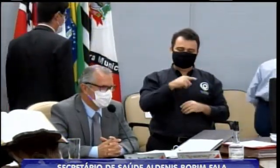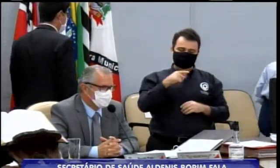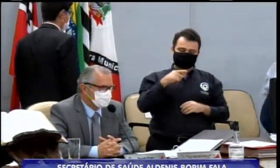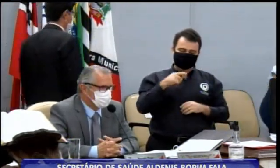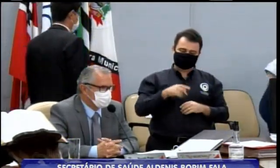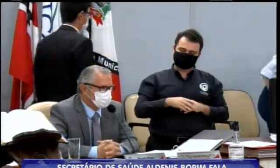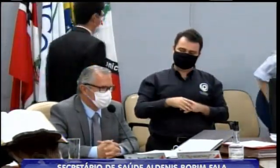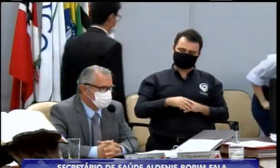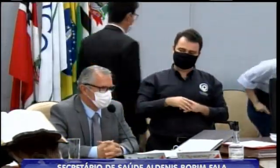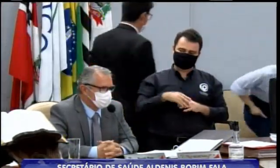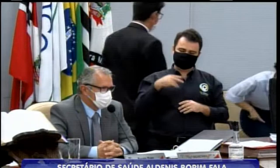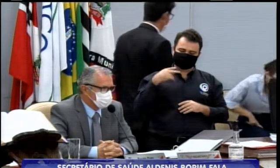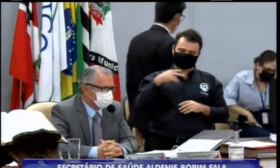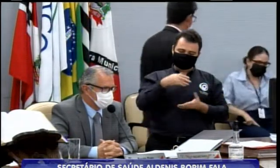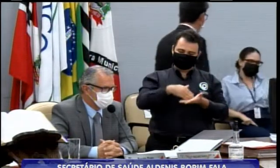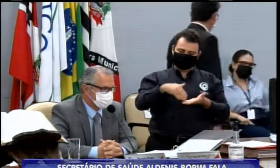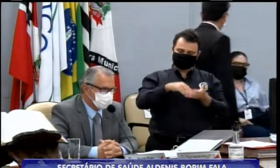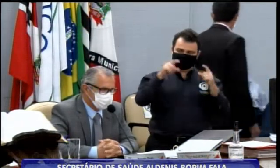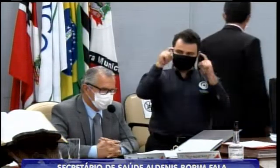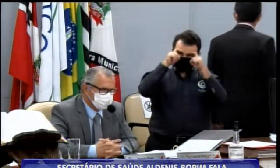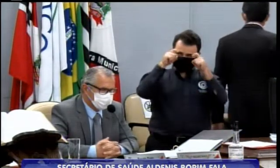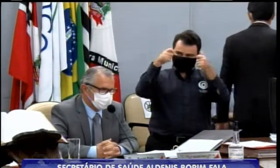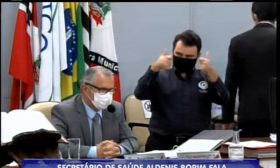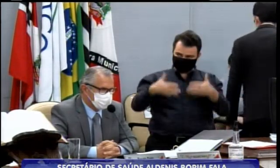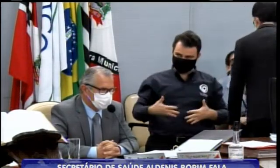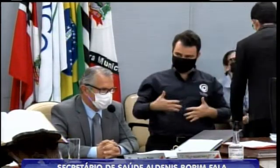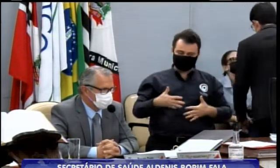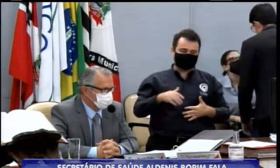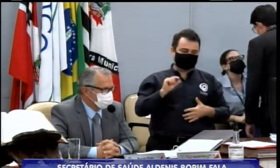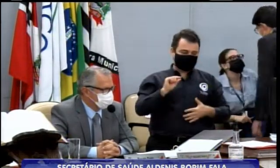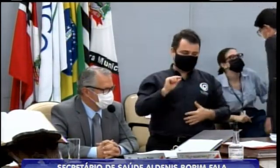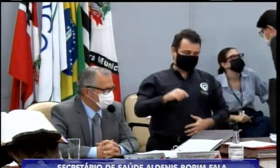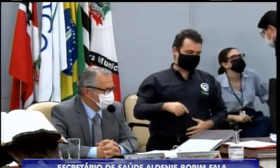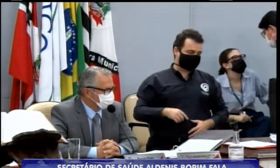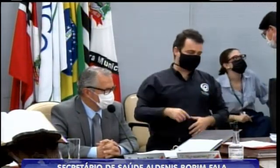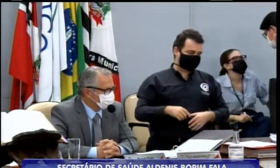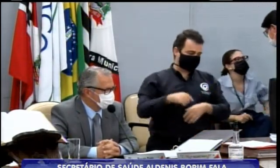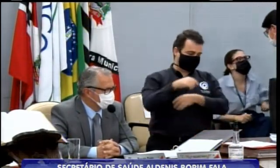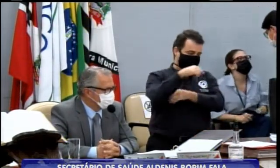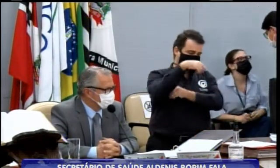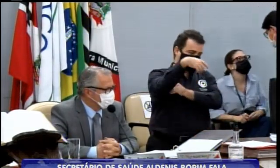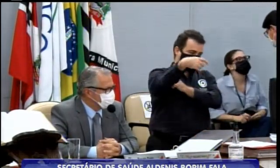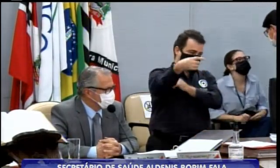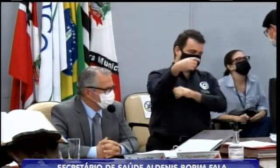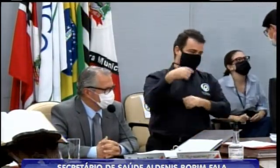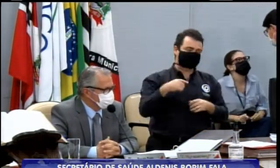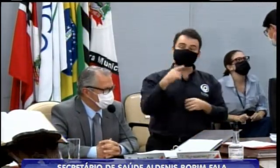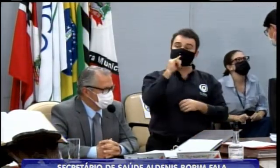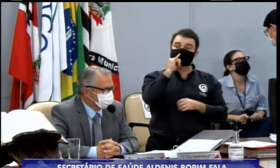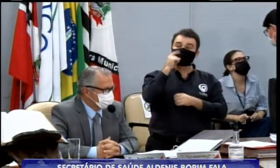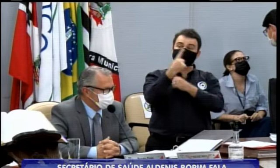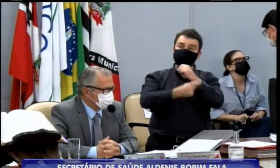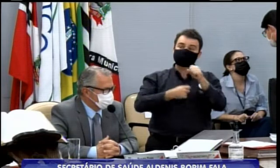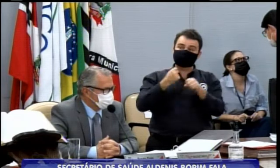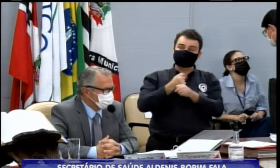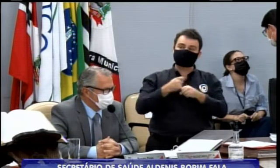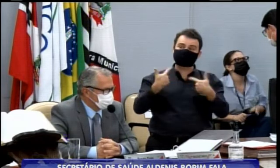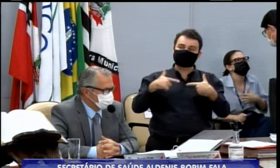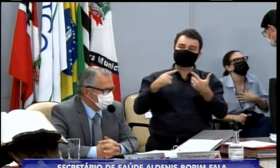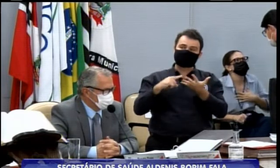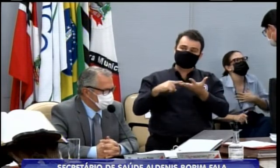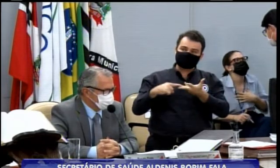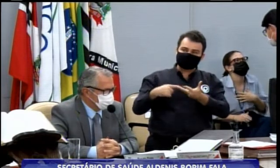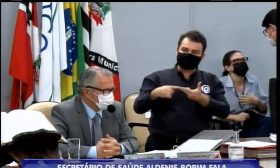ainda, mas quando a gente fazia um balanço do trabalho realizado ao longo do ano, eu falei que eu tive mais êxito